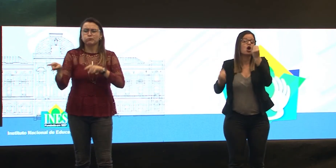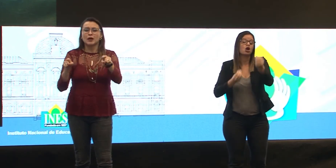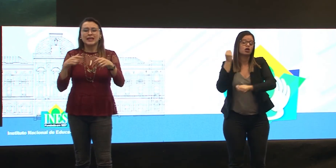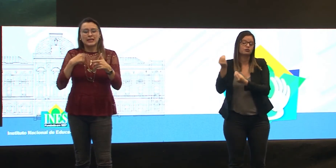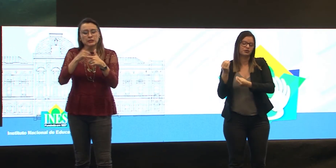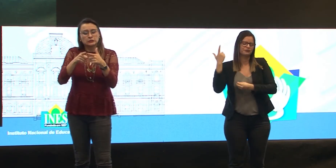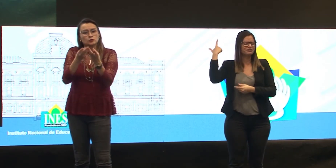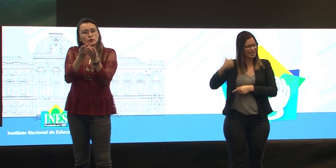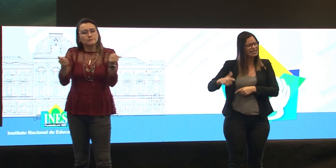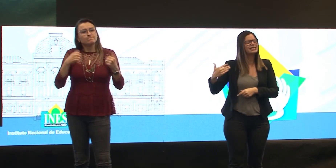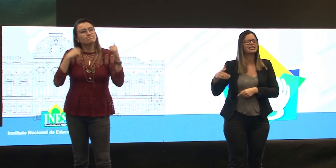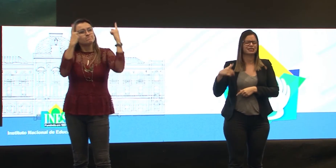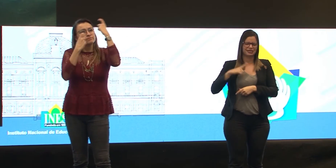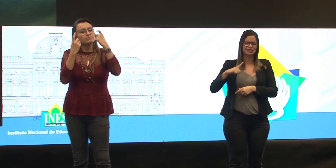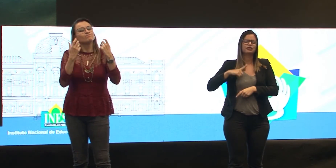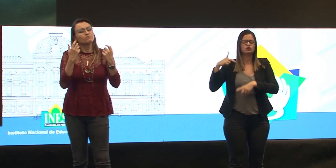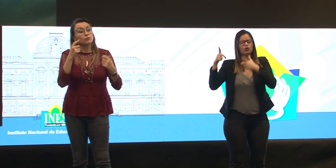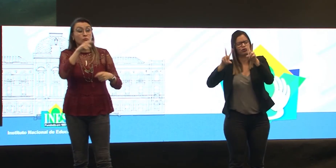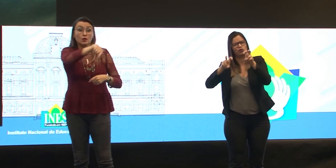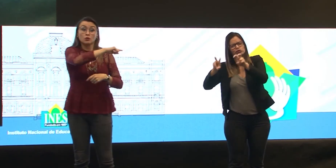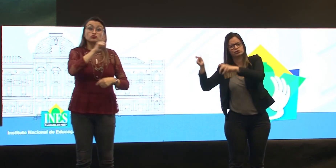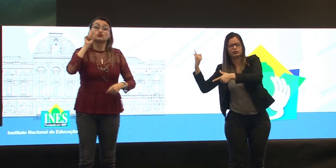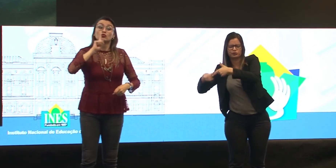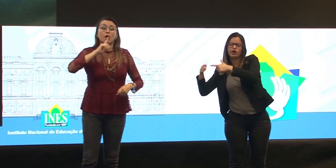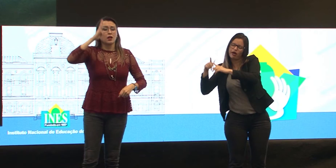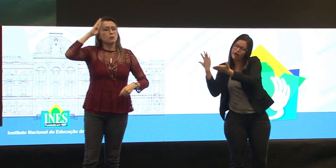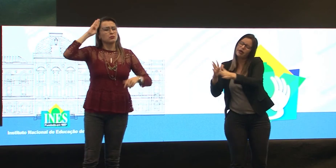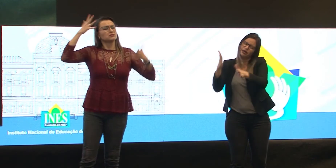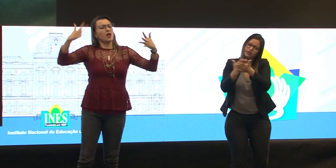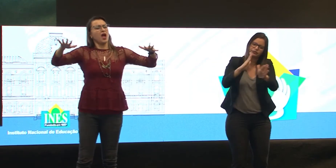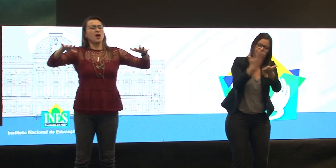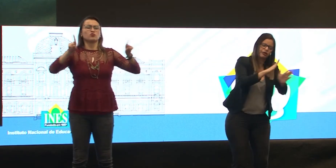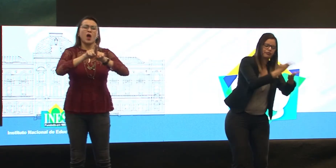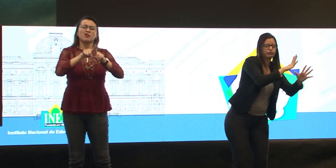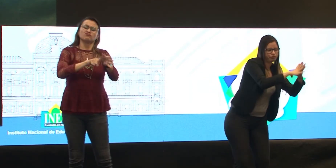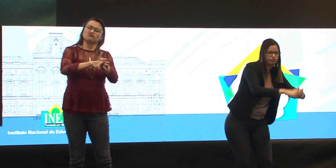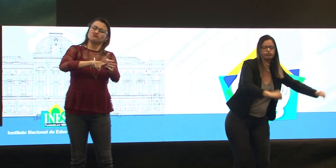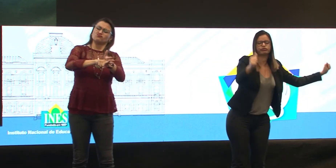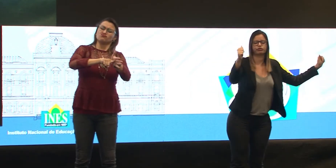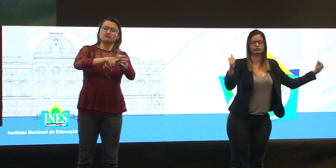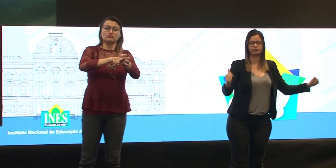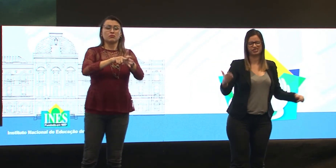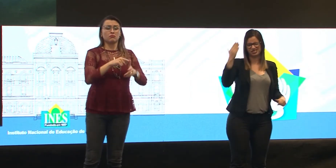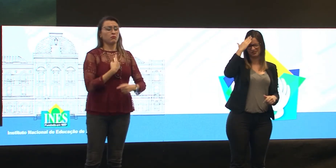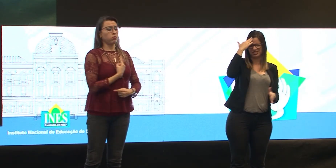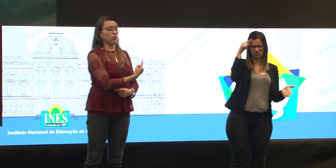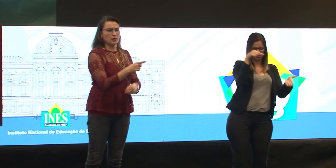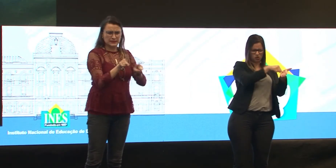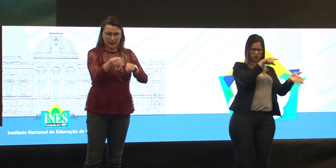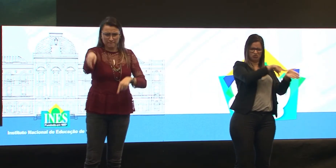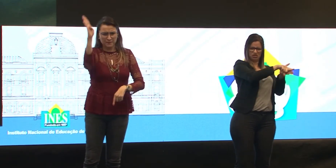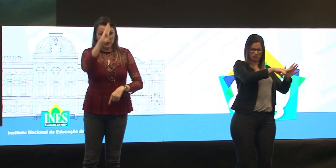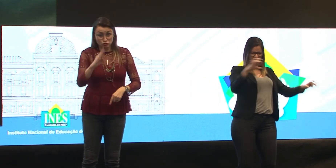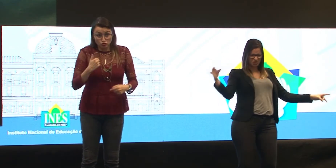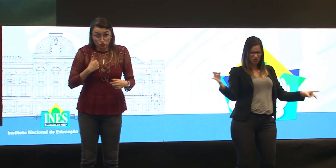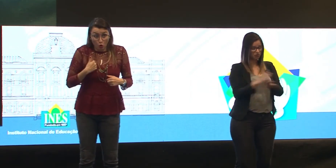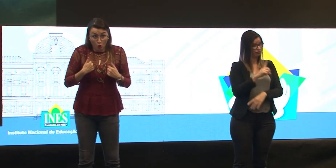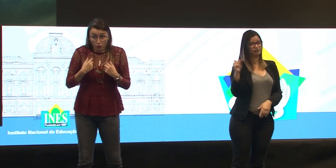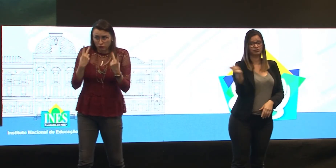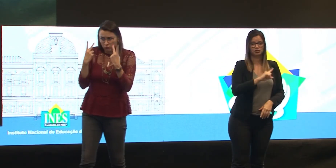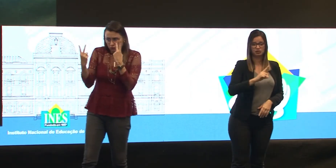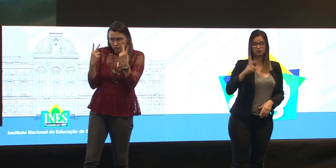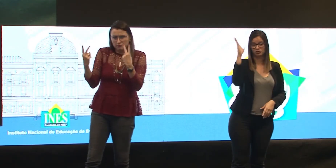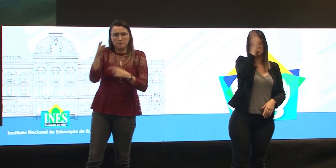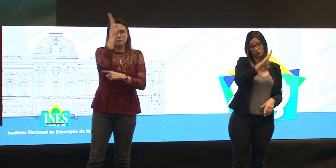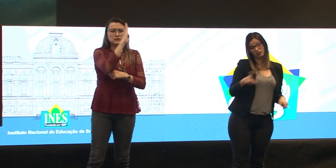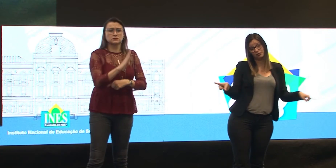foram solucionados na Colômbia, mas a gente também tem algumas perspectivas futuras, né, ainda o que há de ser feito ou coisas